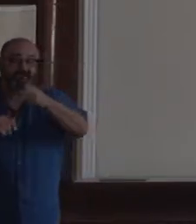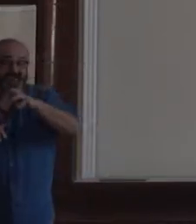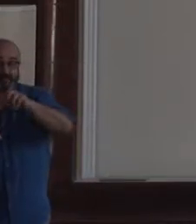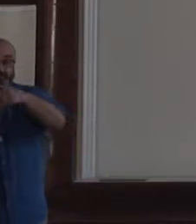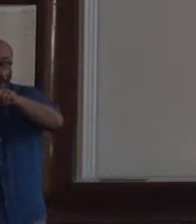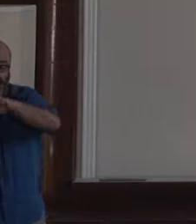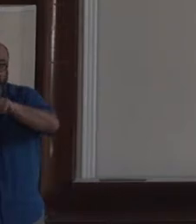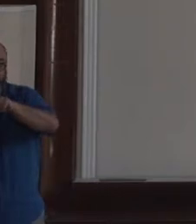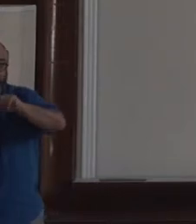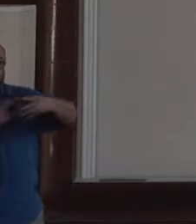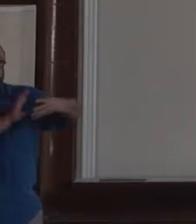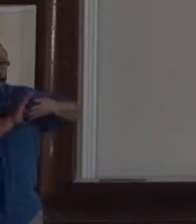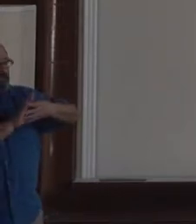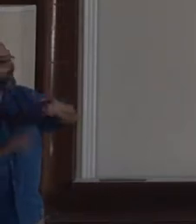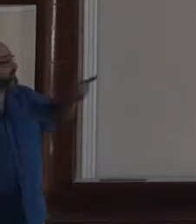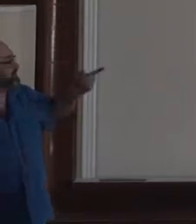elle-même est paramétrée.